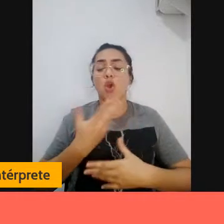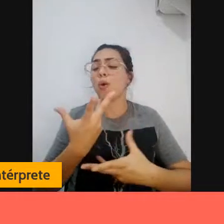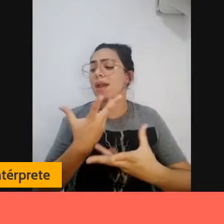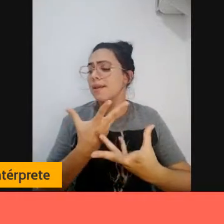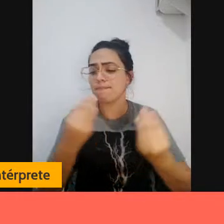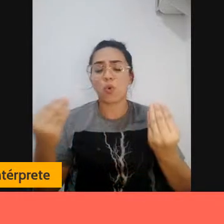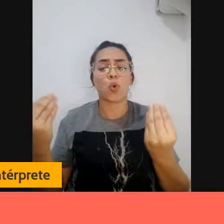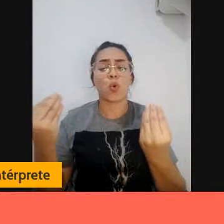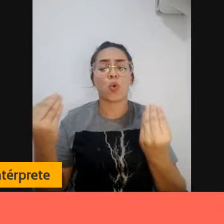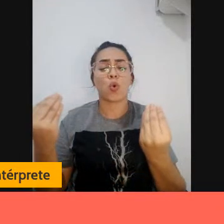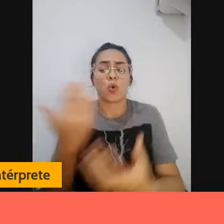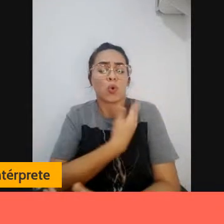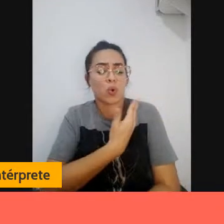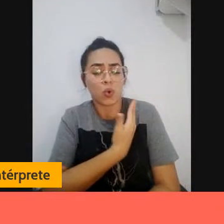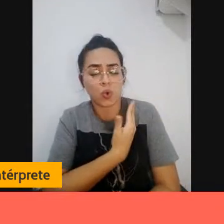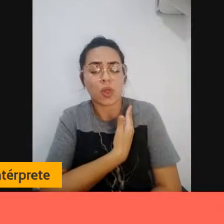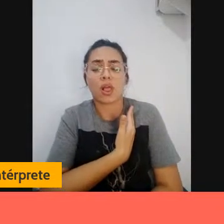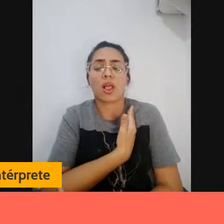e amigos